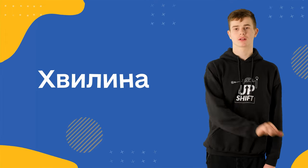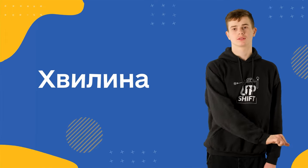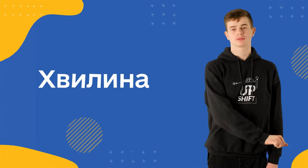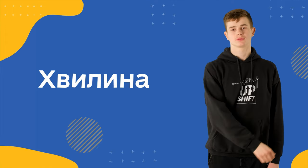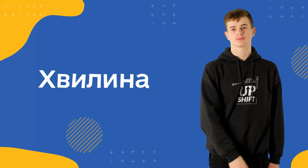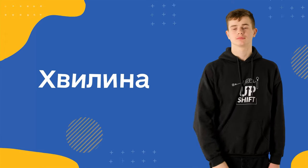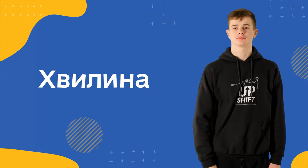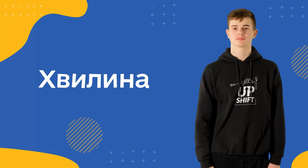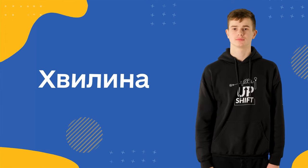Хвилина.